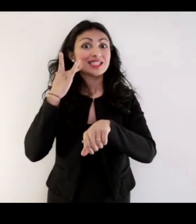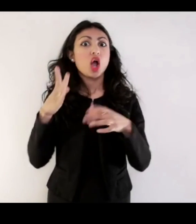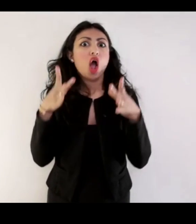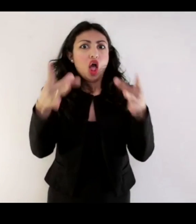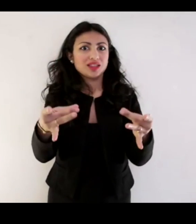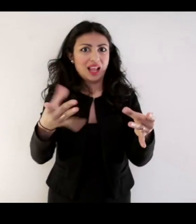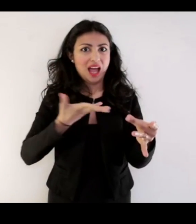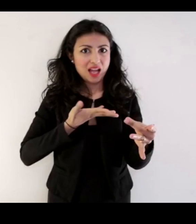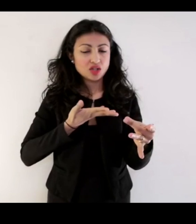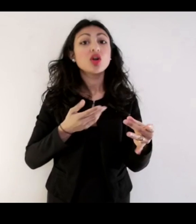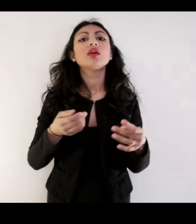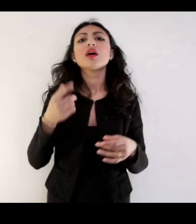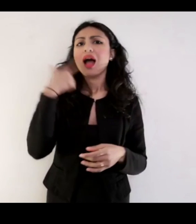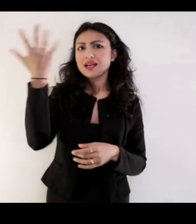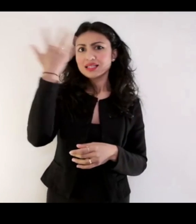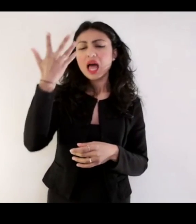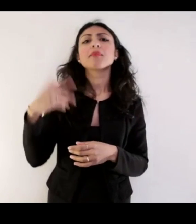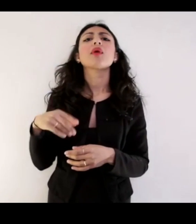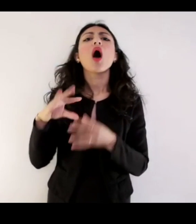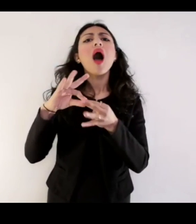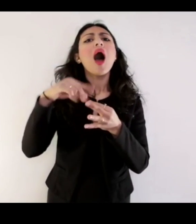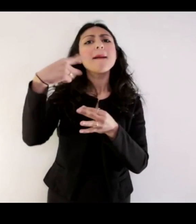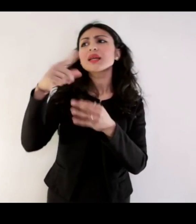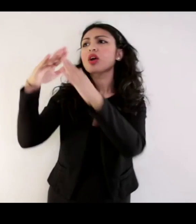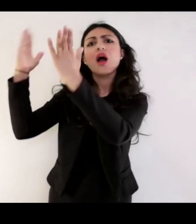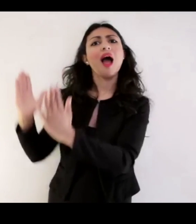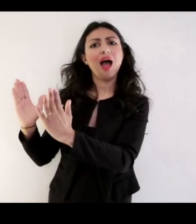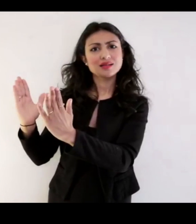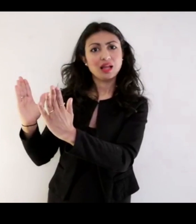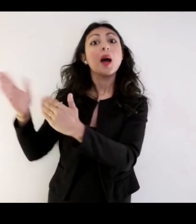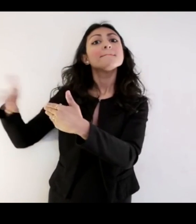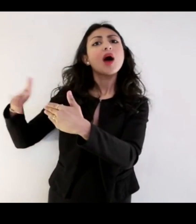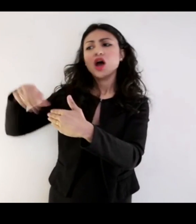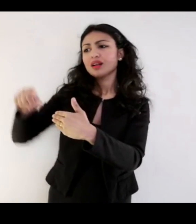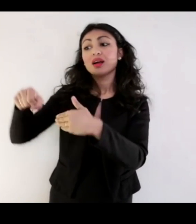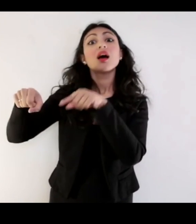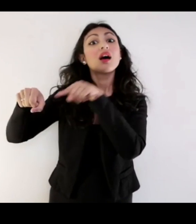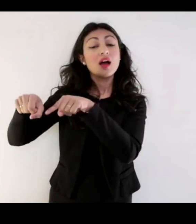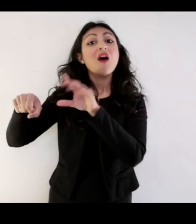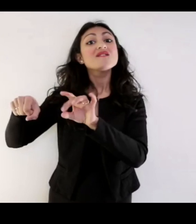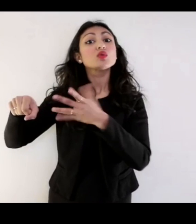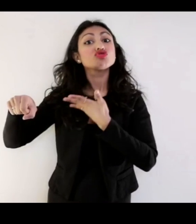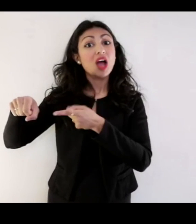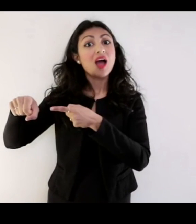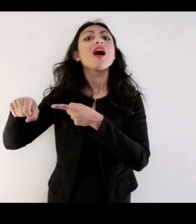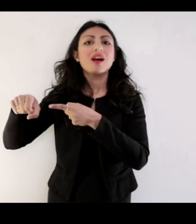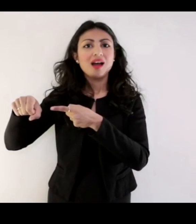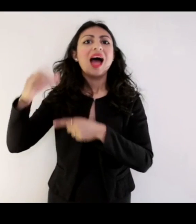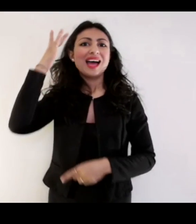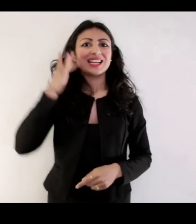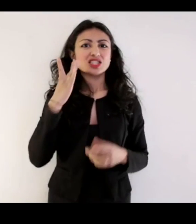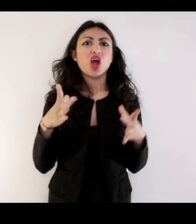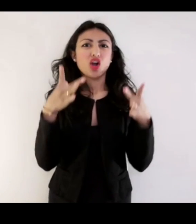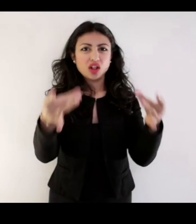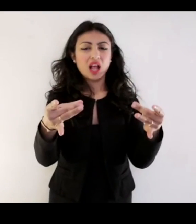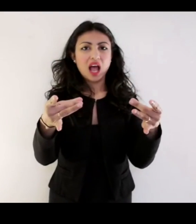quindi magari voi toccate una maniglia di una porta della casa di un amico e quella maniglia potrebbe essere una fonte di